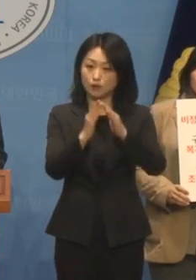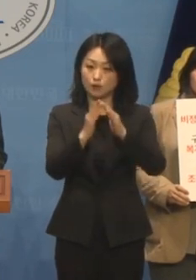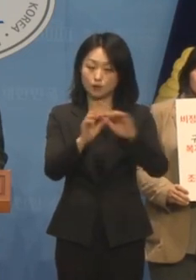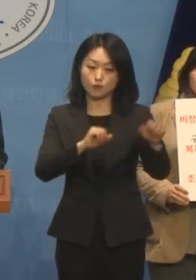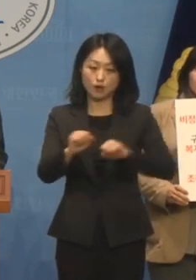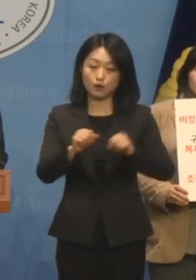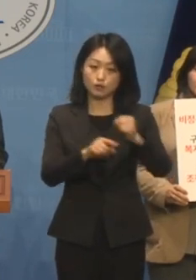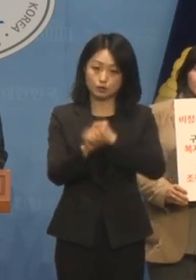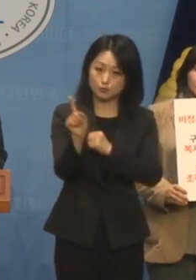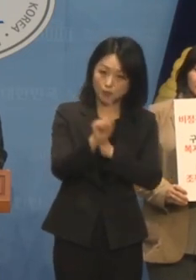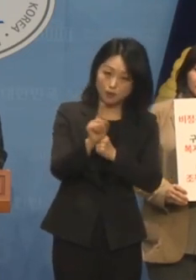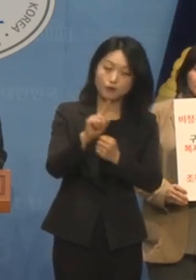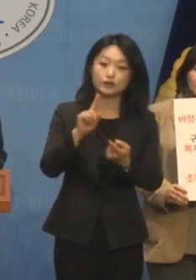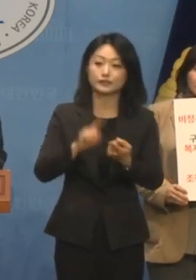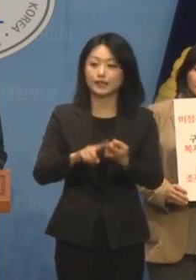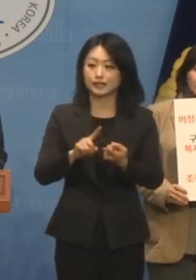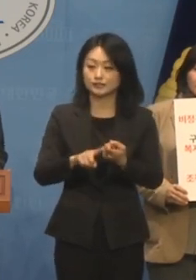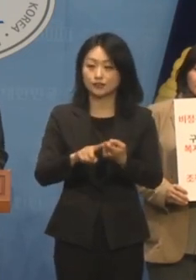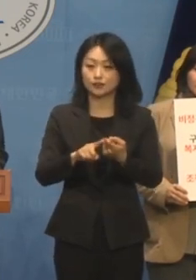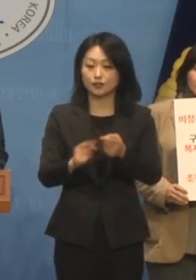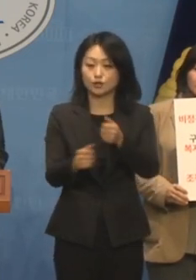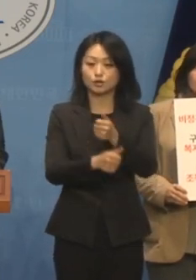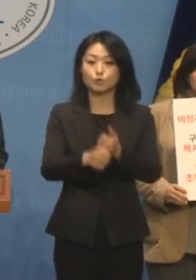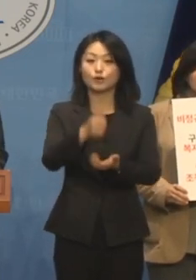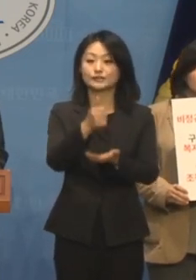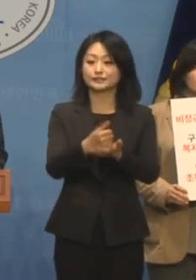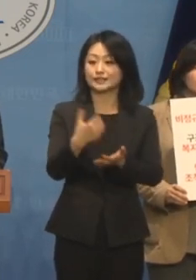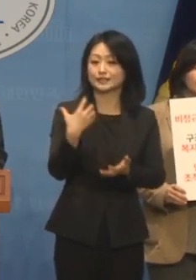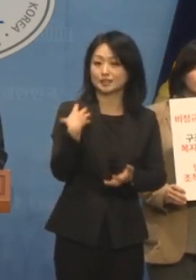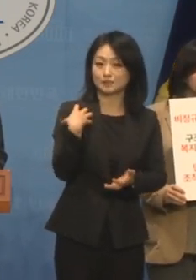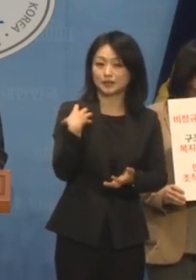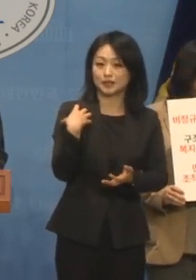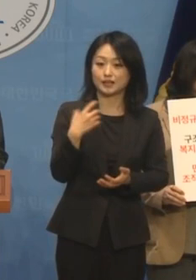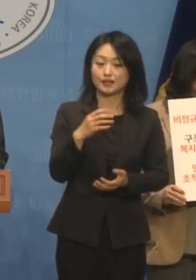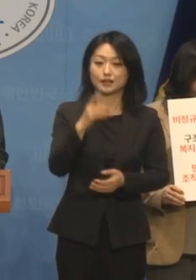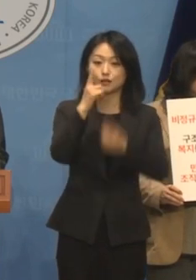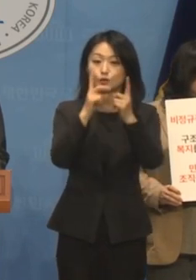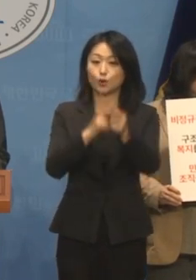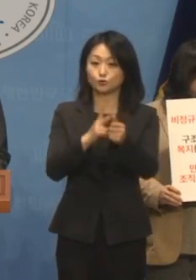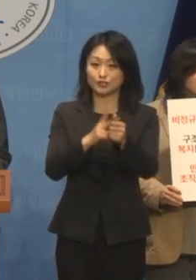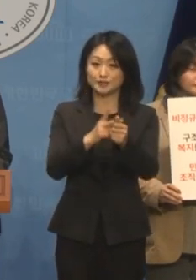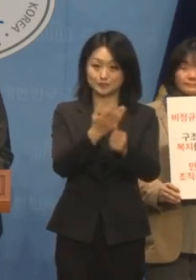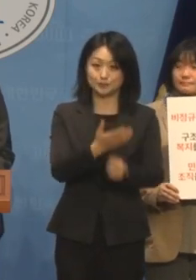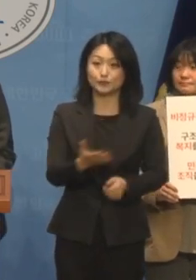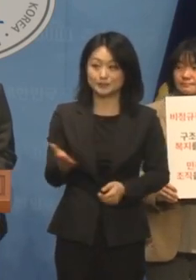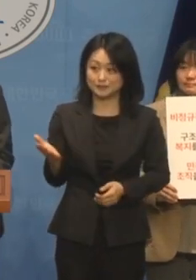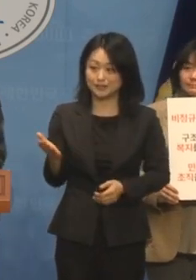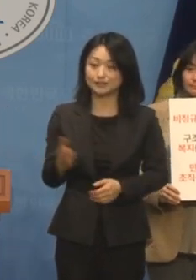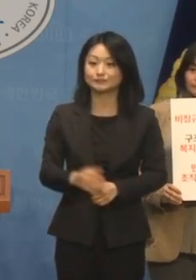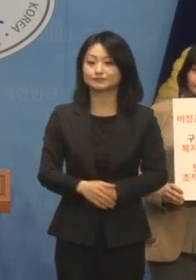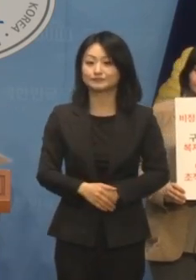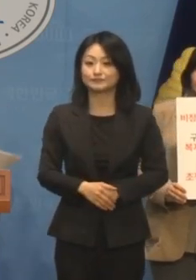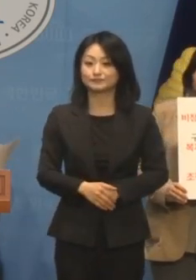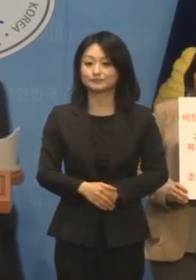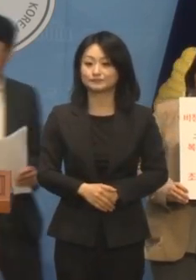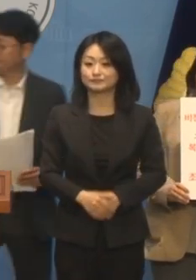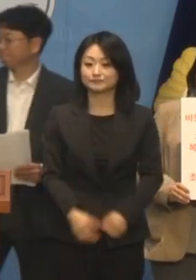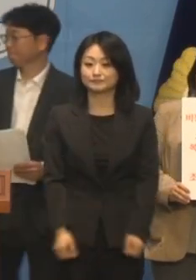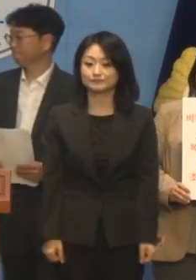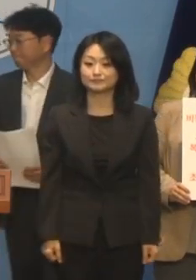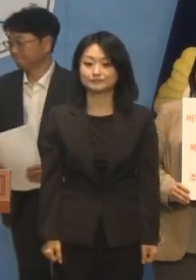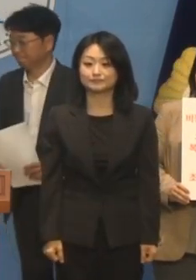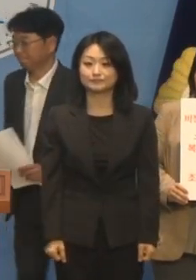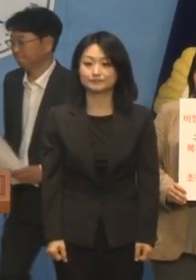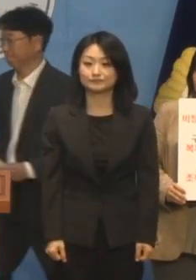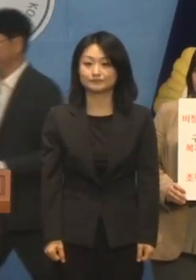없었느냐에 대해서 공대위 위원장을 맡고 계신 우희종 교수님 말씀을 듣도록 하겠습니다.